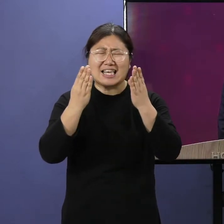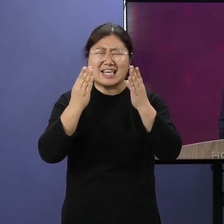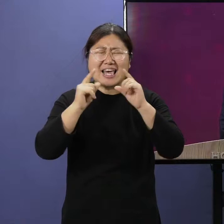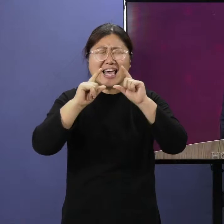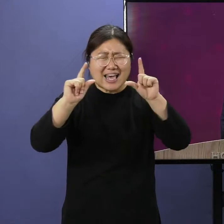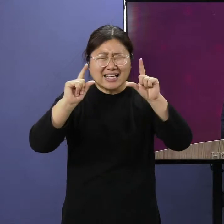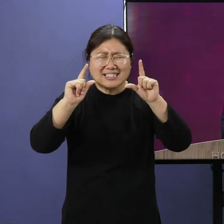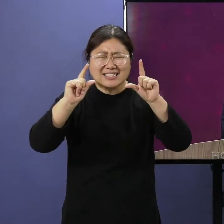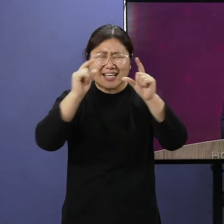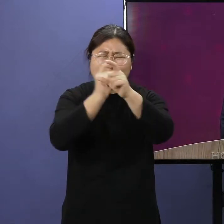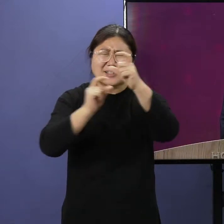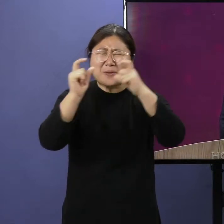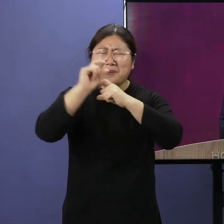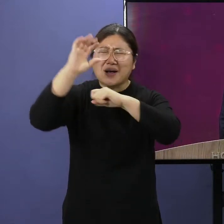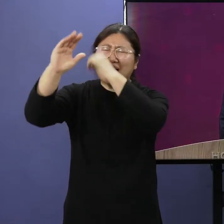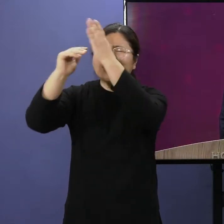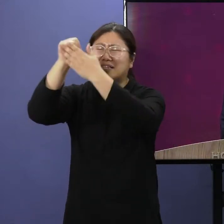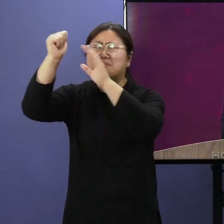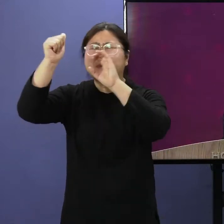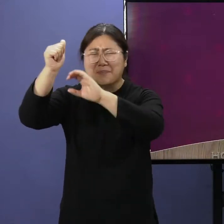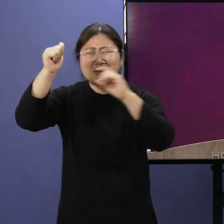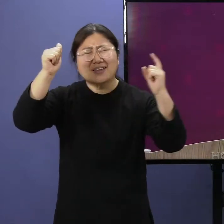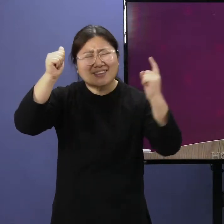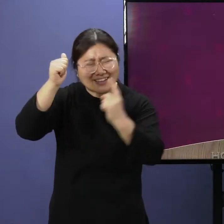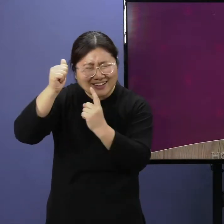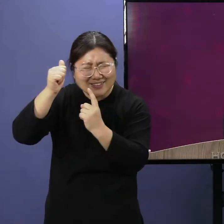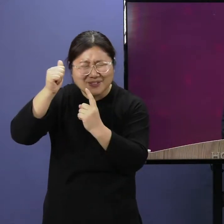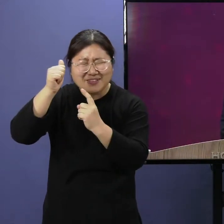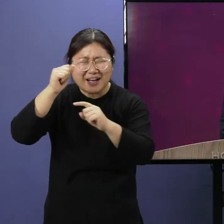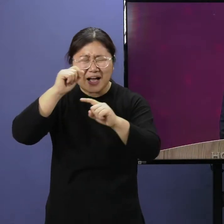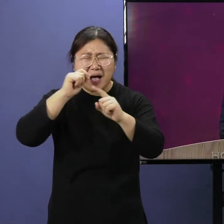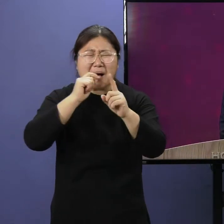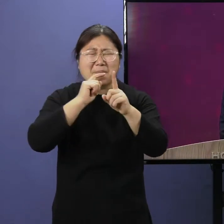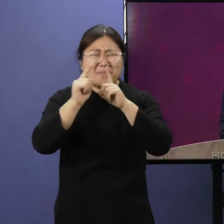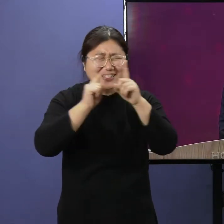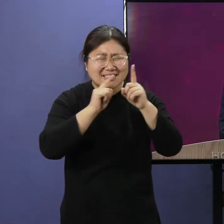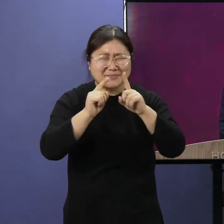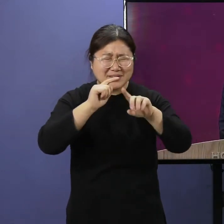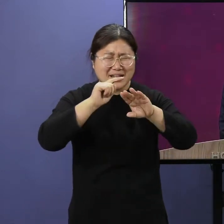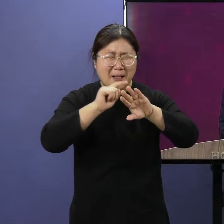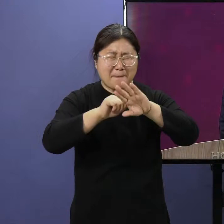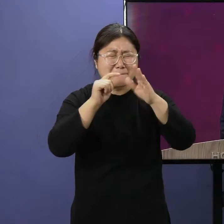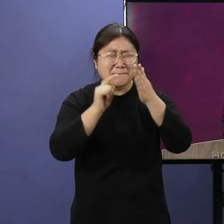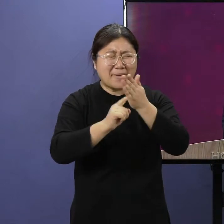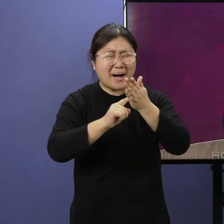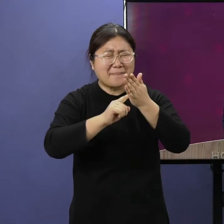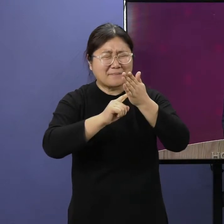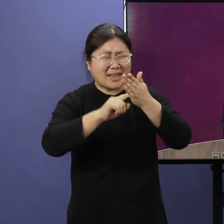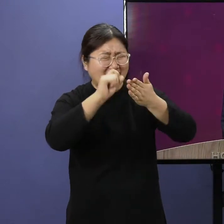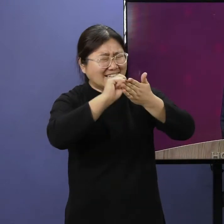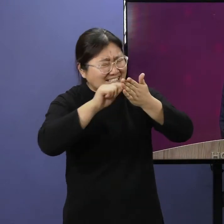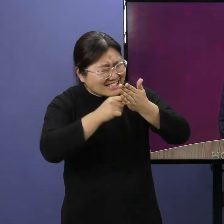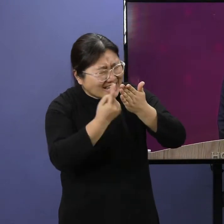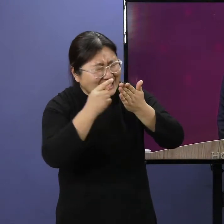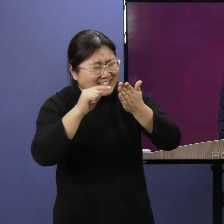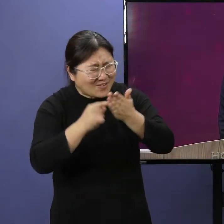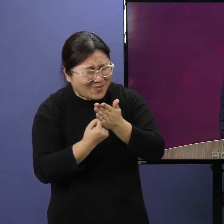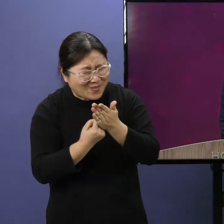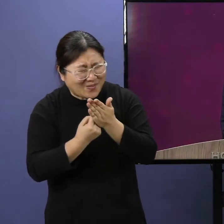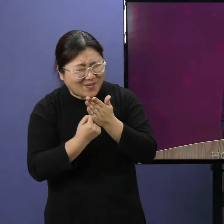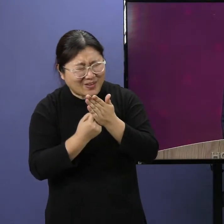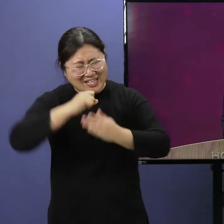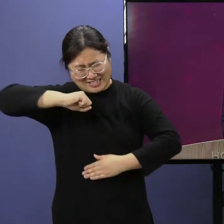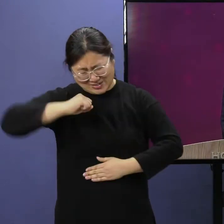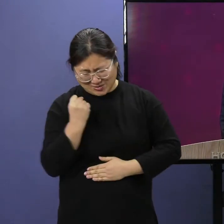되게 하시고 말씀을 더욱 마음판에 새기며 부지런히 순종하는 저희들 되게 하여 주옵소서.